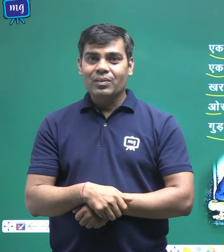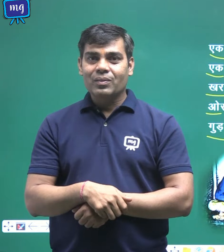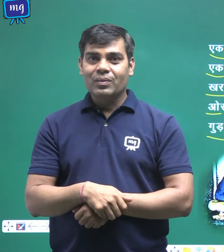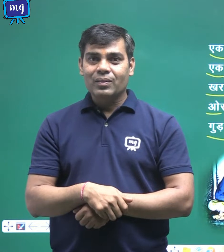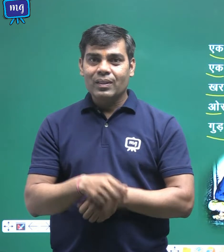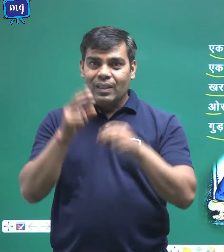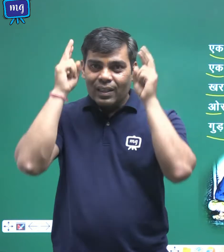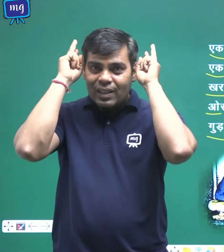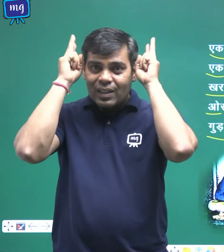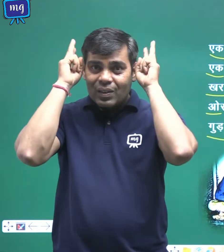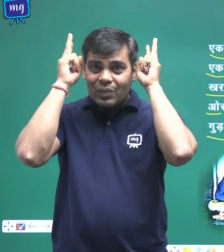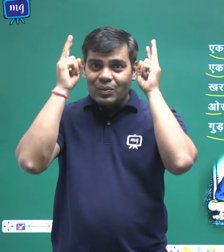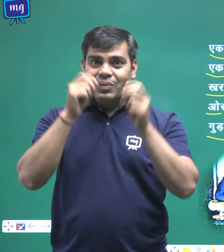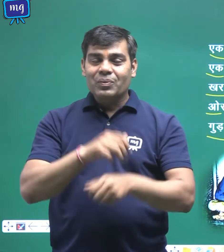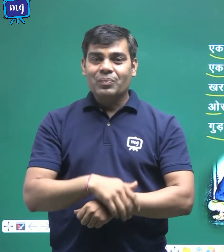खरगोश